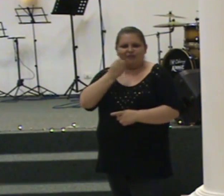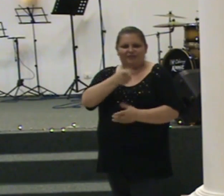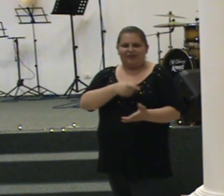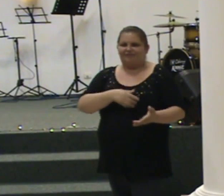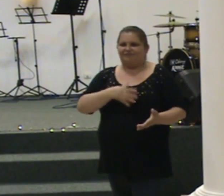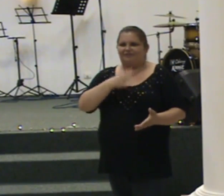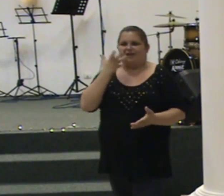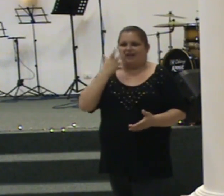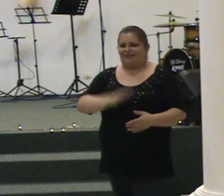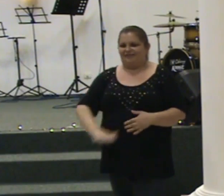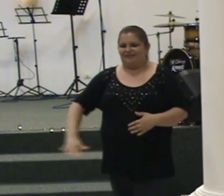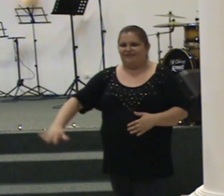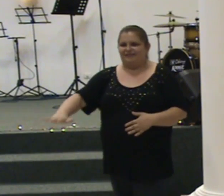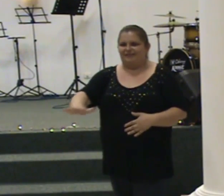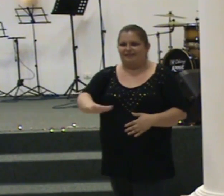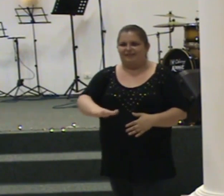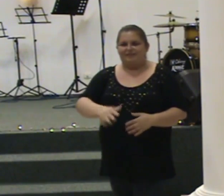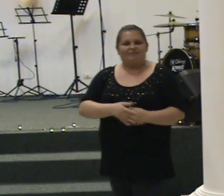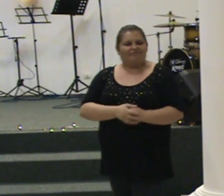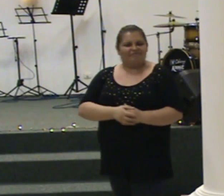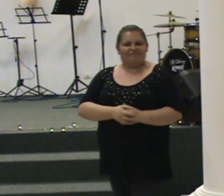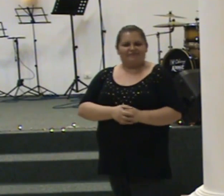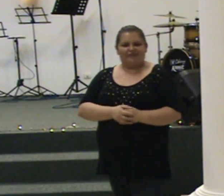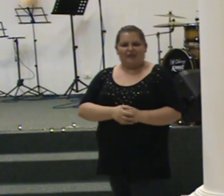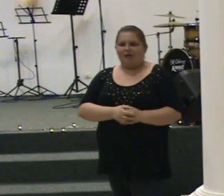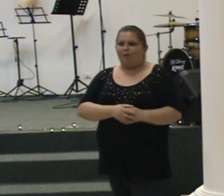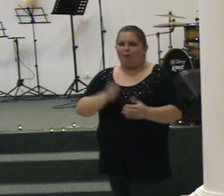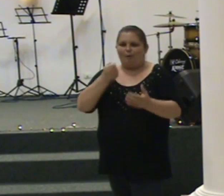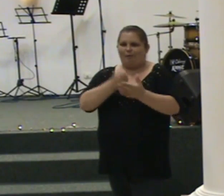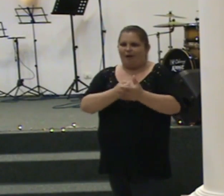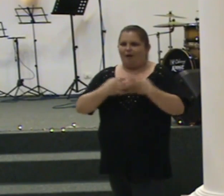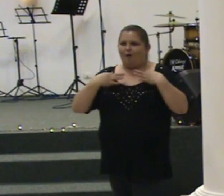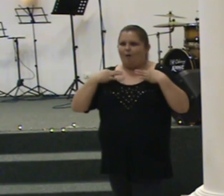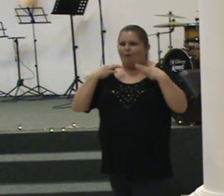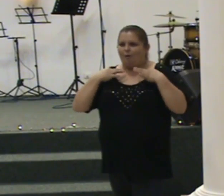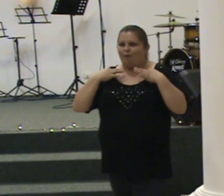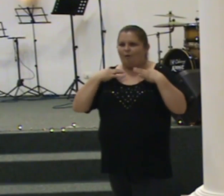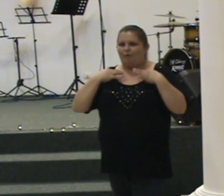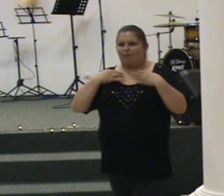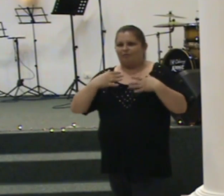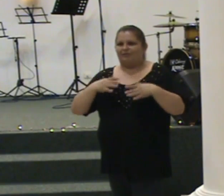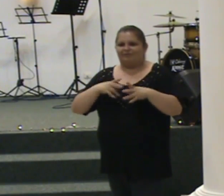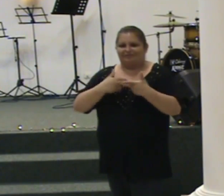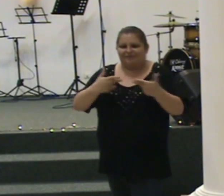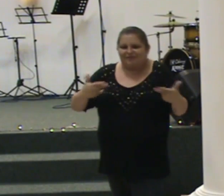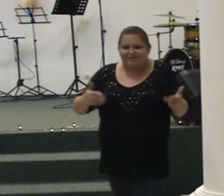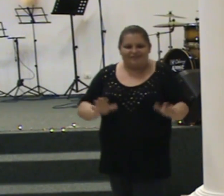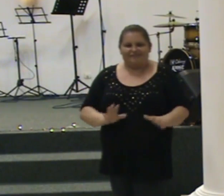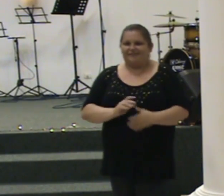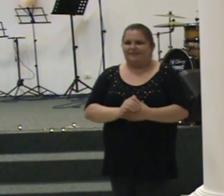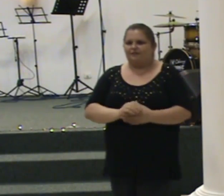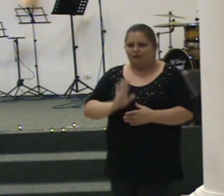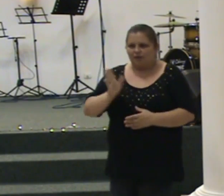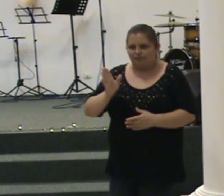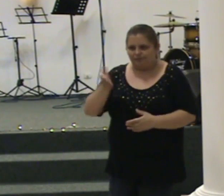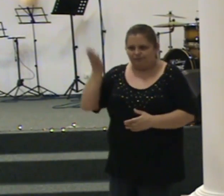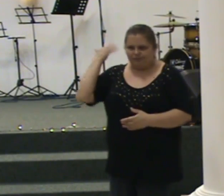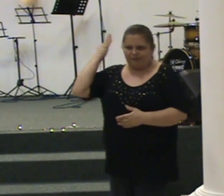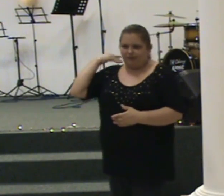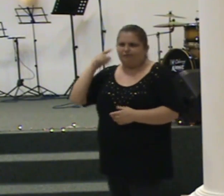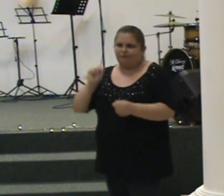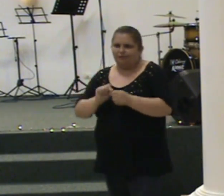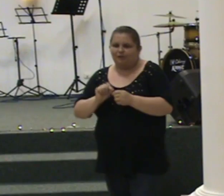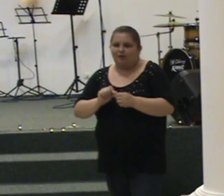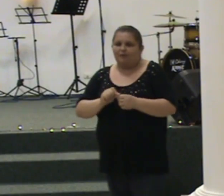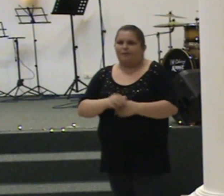no Natal. E vestir uma criança. Nós já fizemos isso aqui, né? No orfanato, 2 anos já